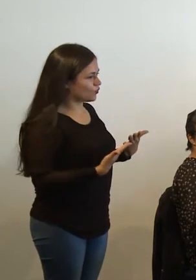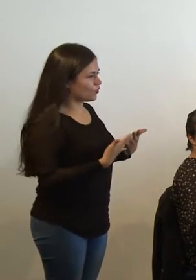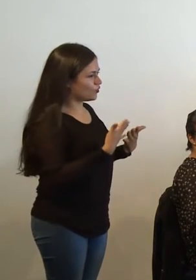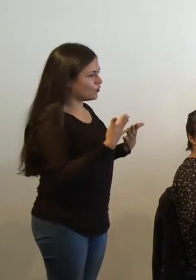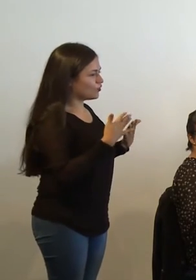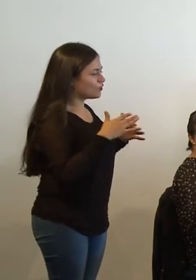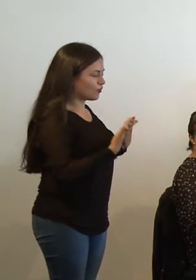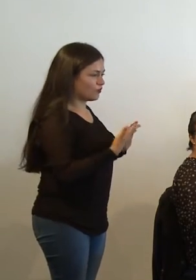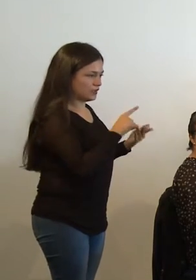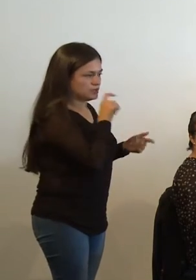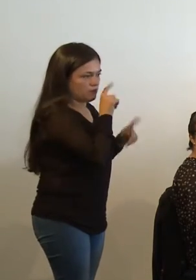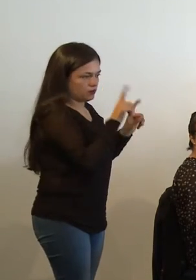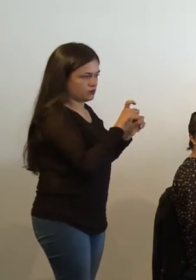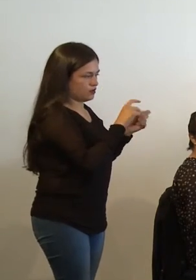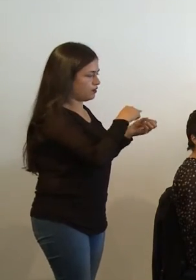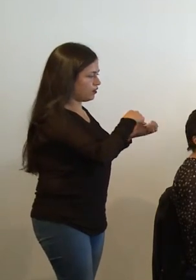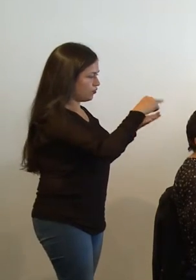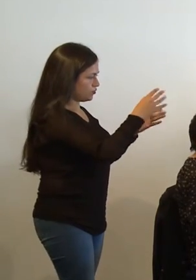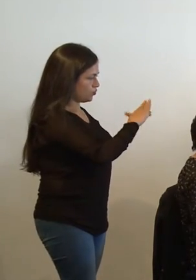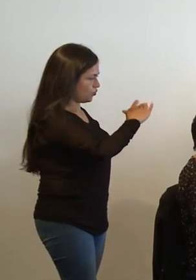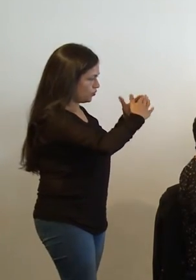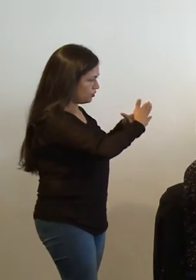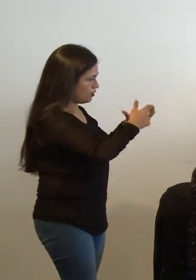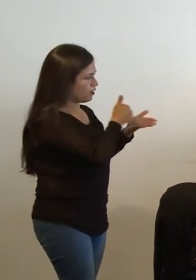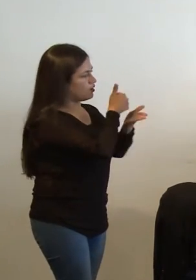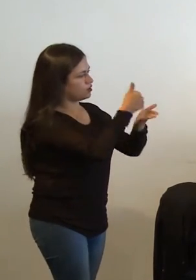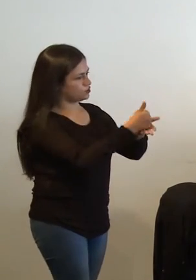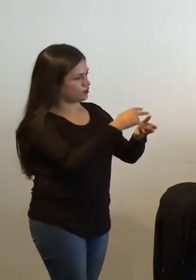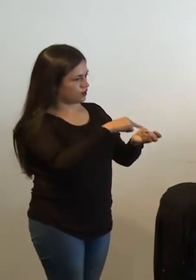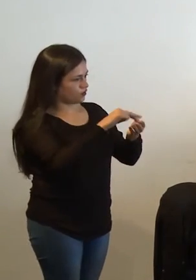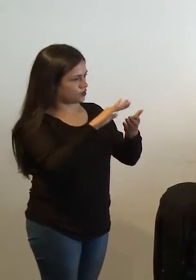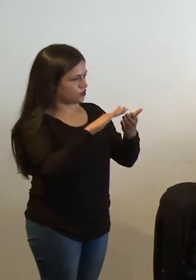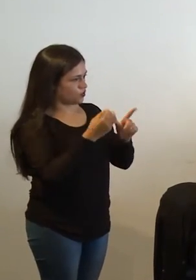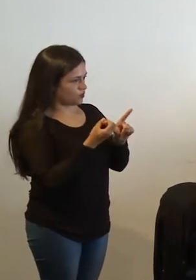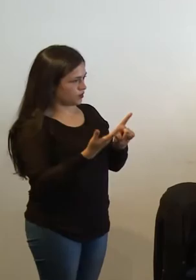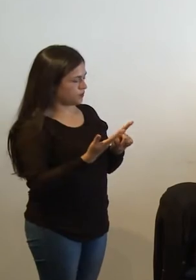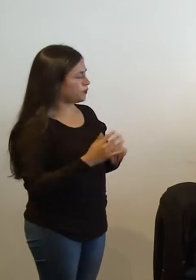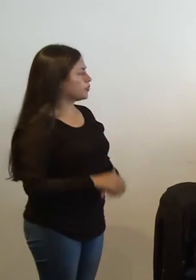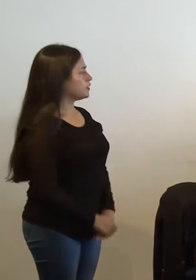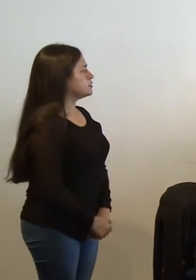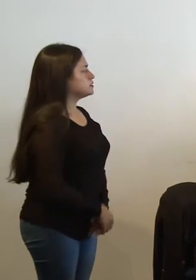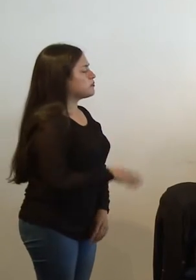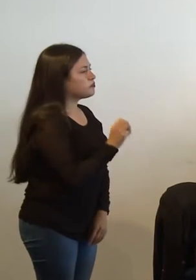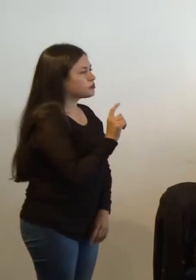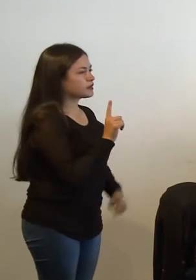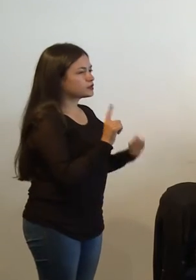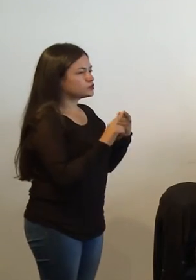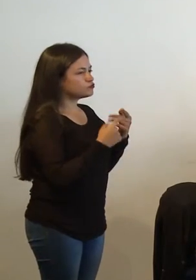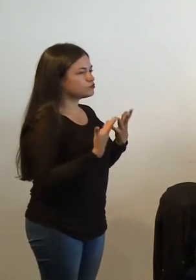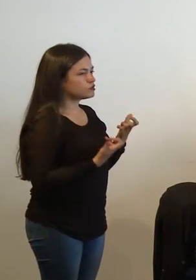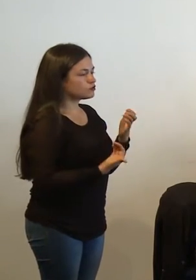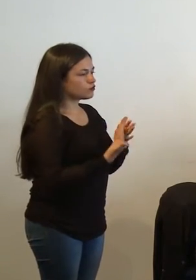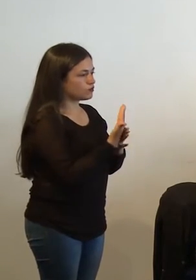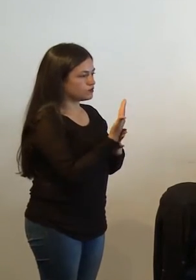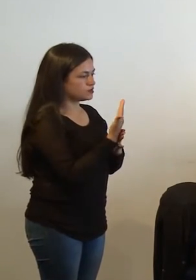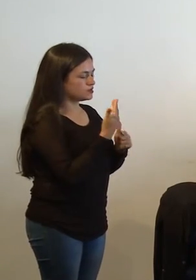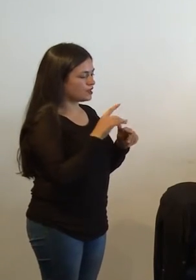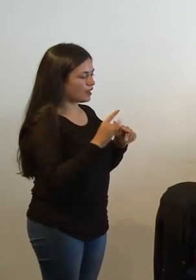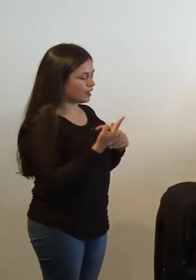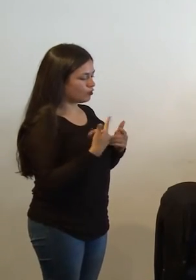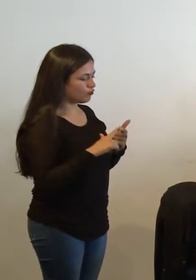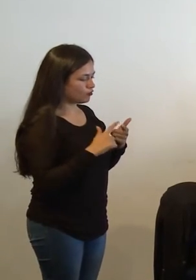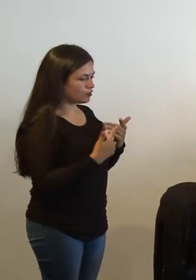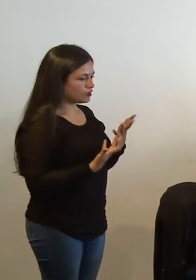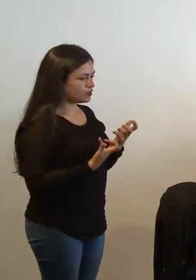una situación que quisiera traer, con la cual quisiera empezar, y es el origen de lo